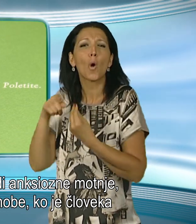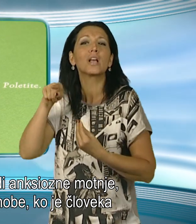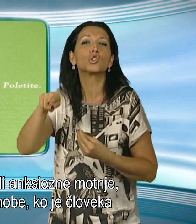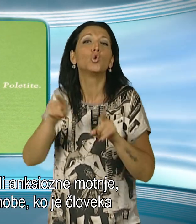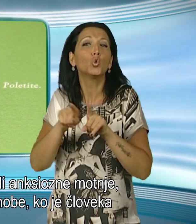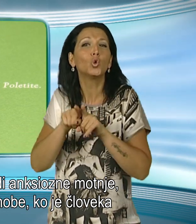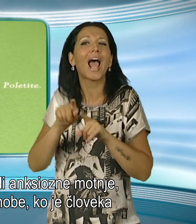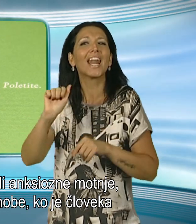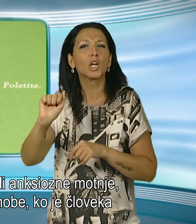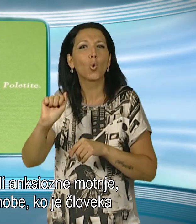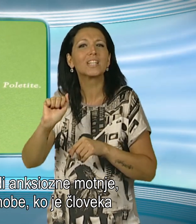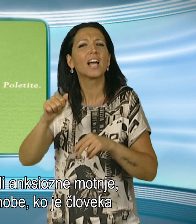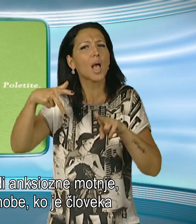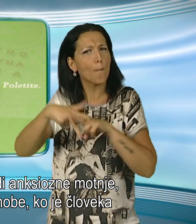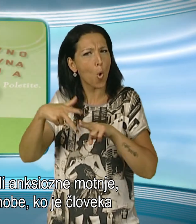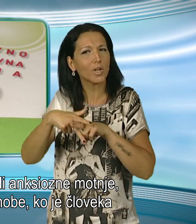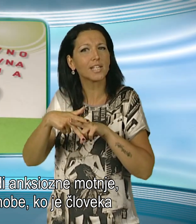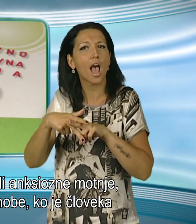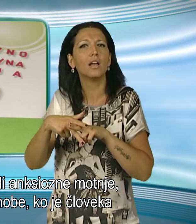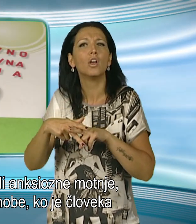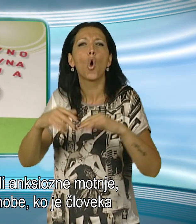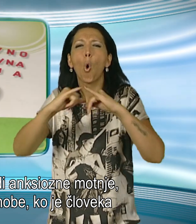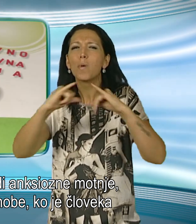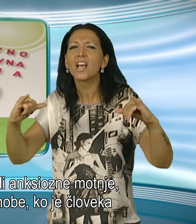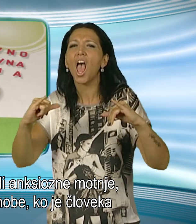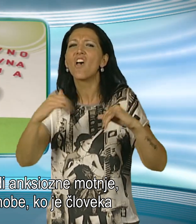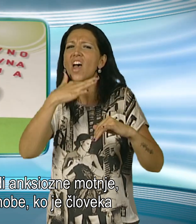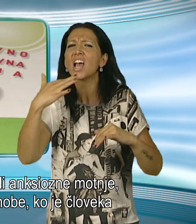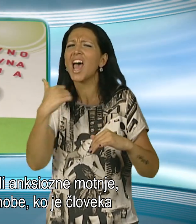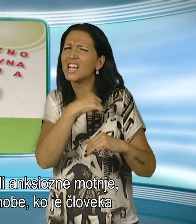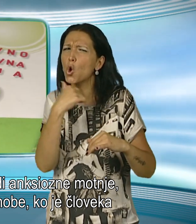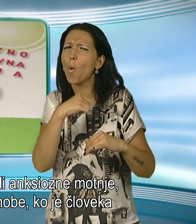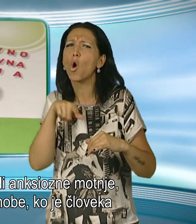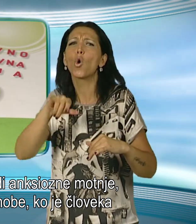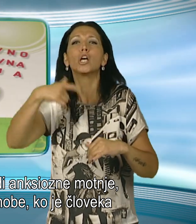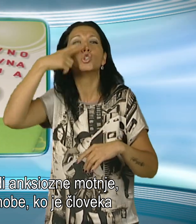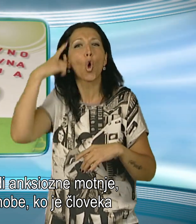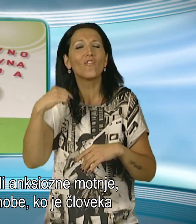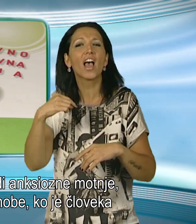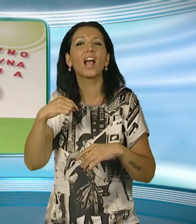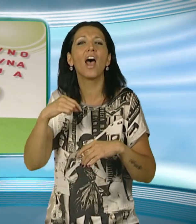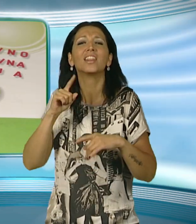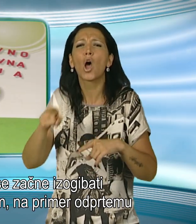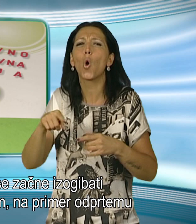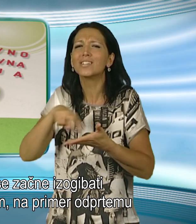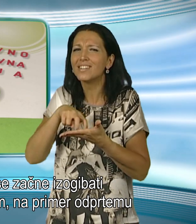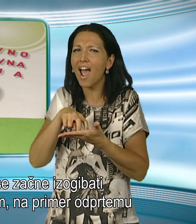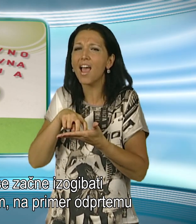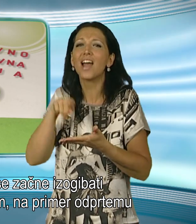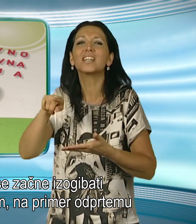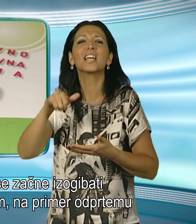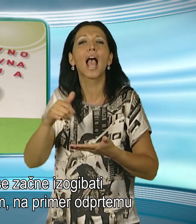Pogoste pa so tudi anksiozne motnje, oblike velike tesnobe, ko je človeka tako strah, da se začne izogibati